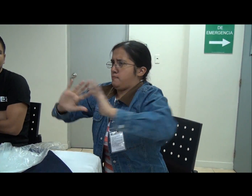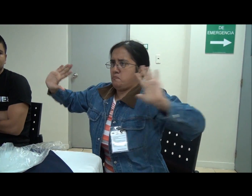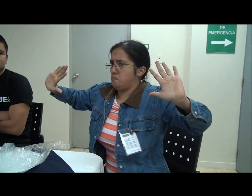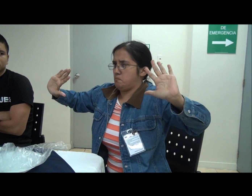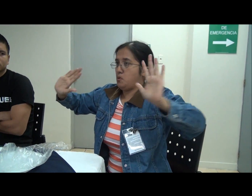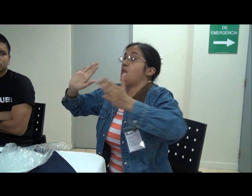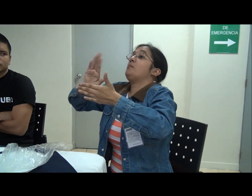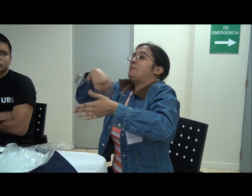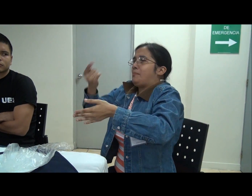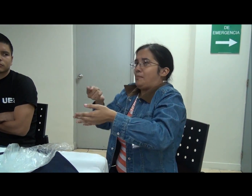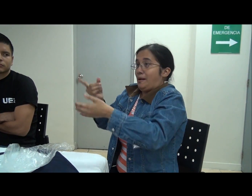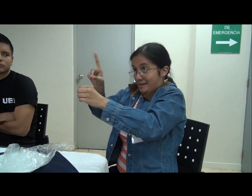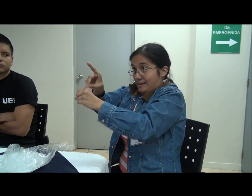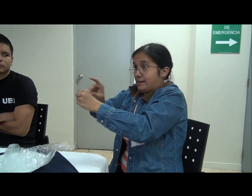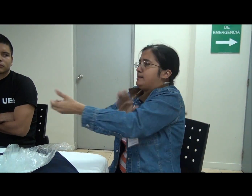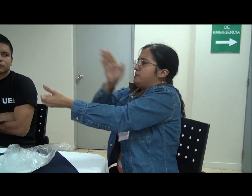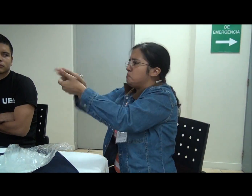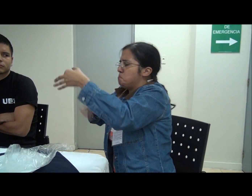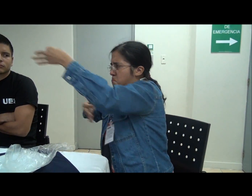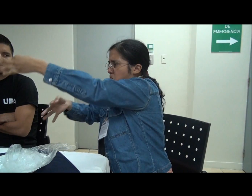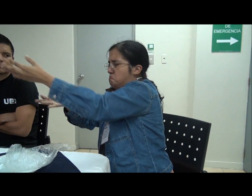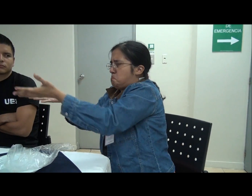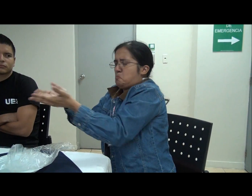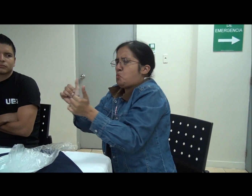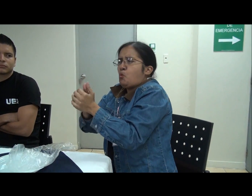y no había ningún problema. Y